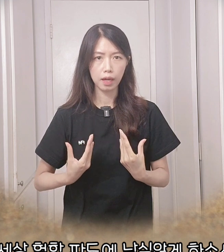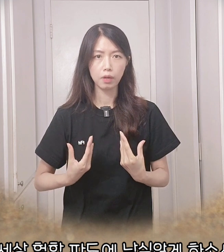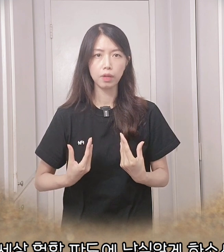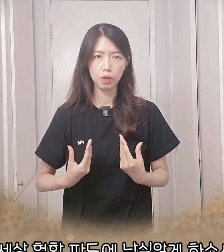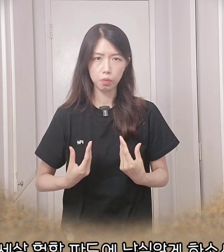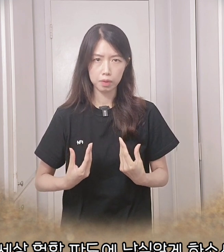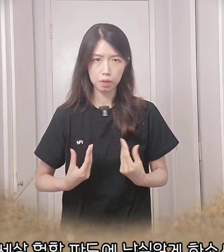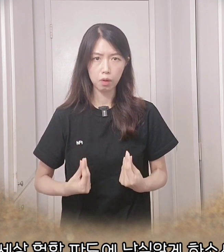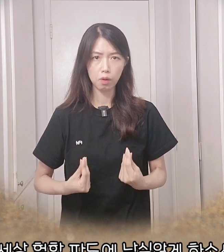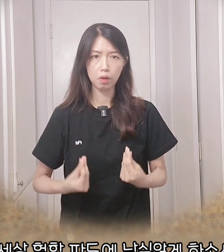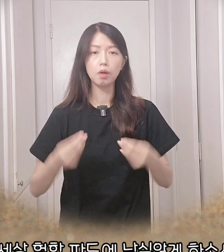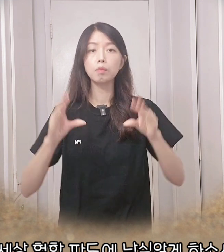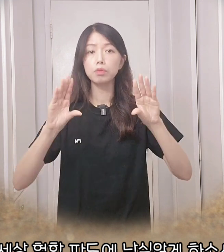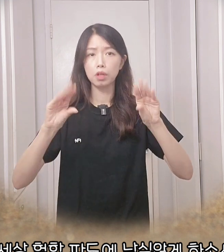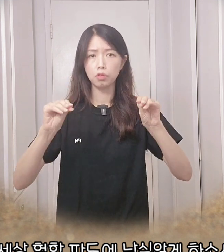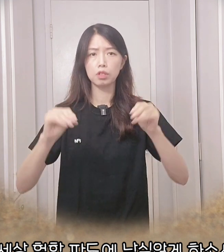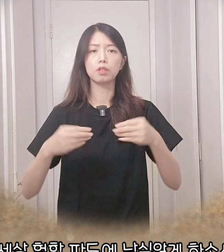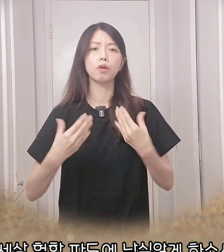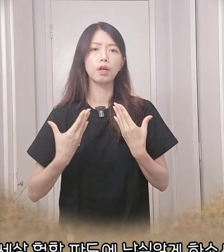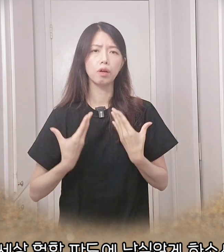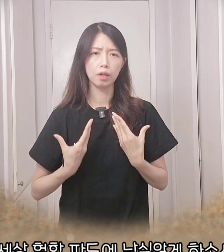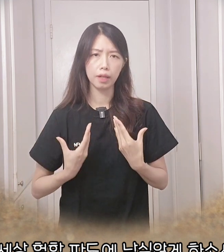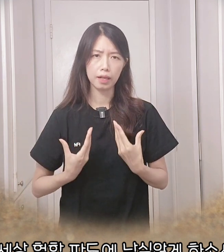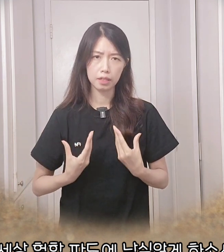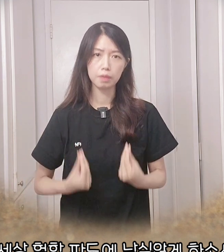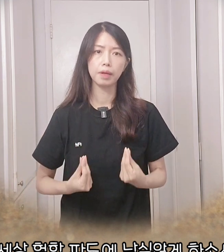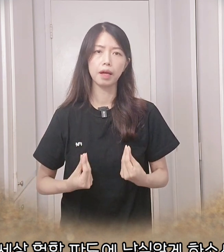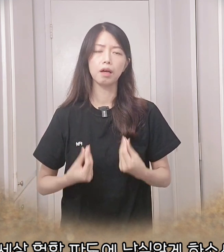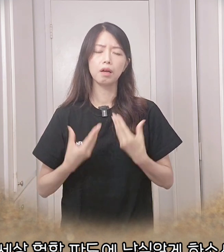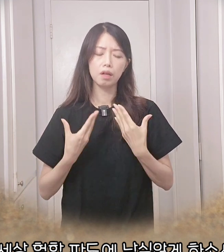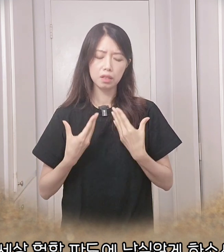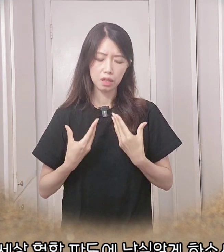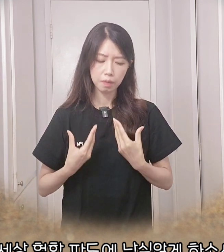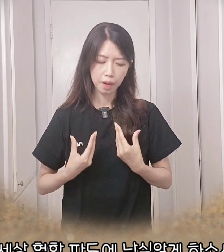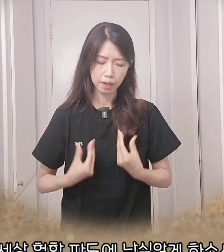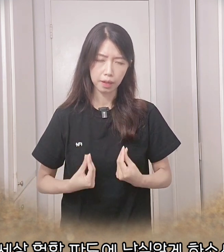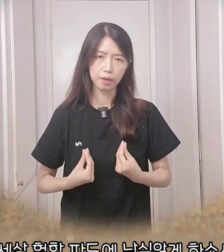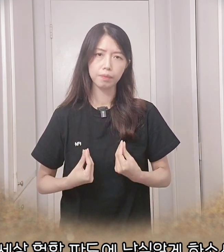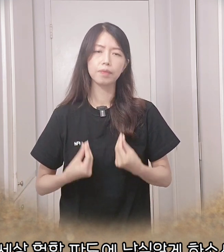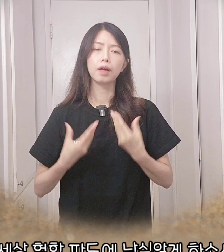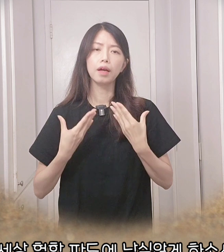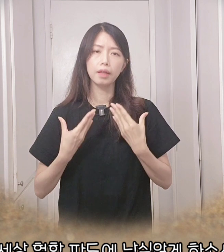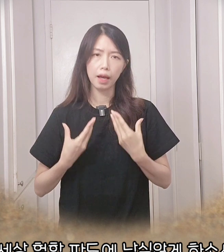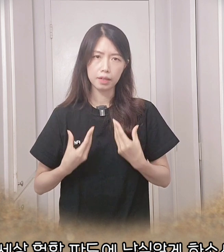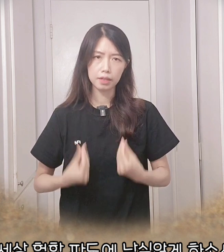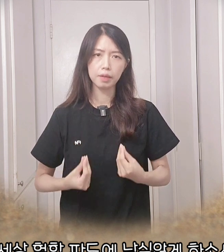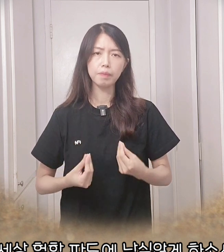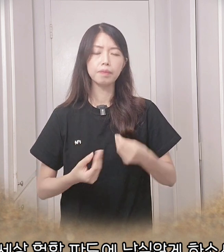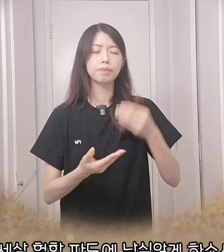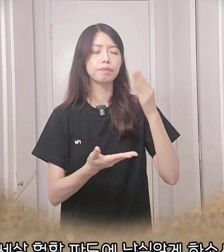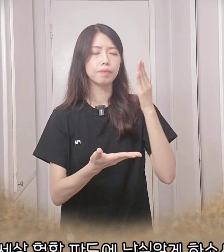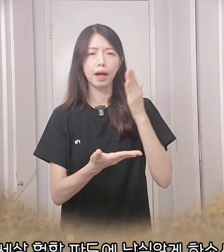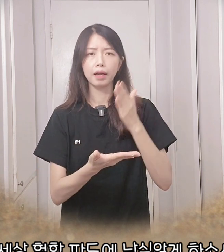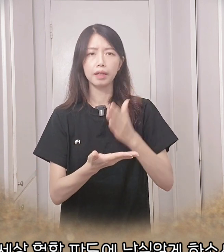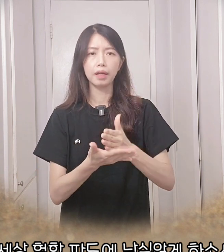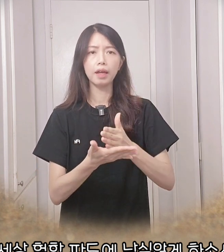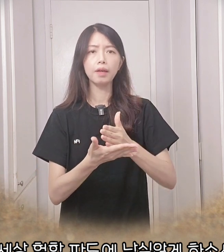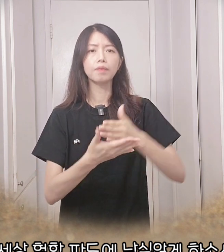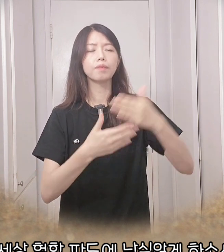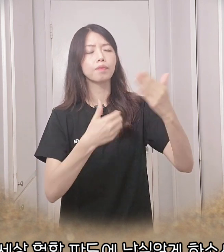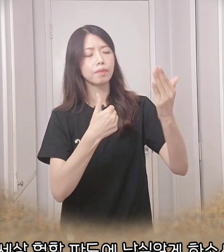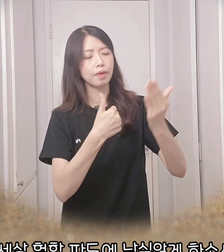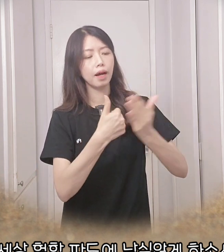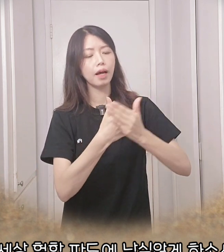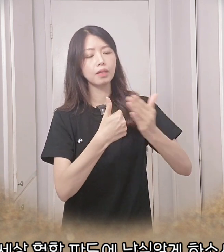손이 아래로 내려오면서 붙여주시는 거예요. 낙심하다, 실망하다. 낙심